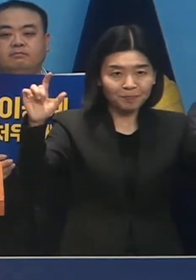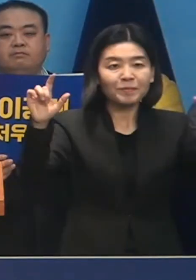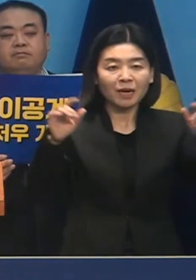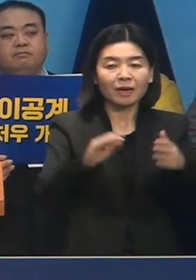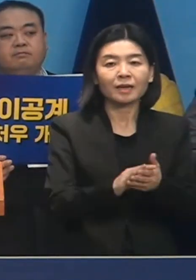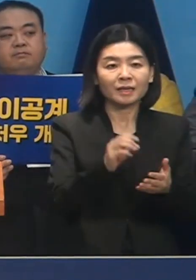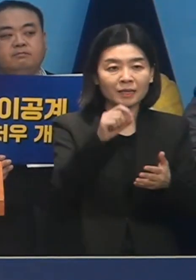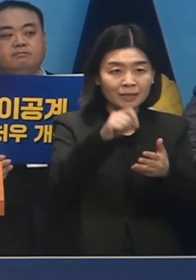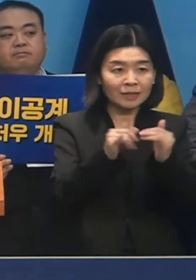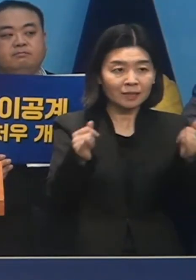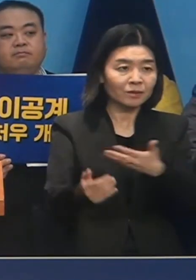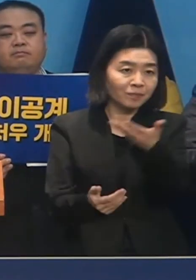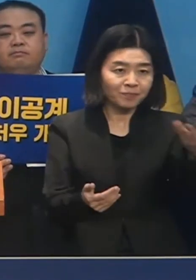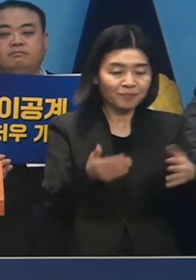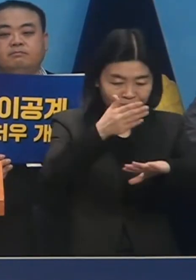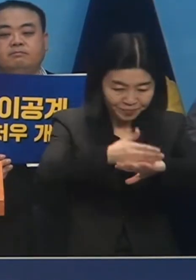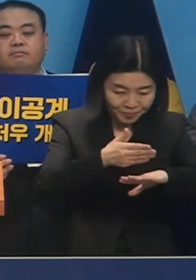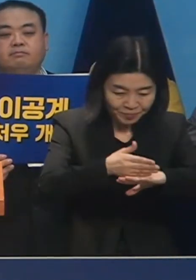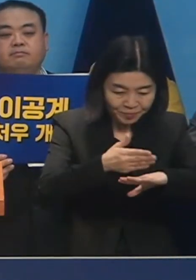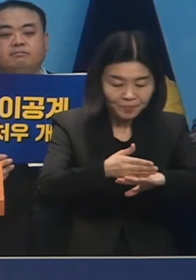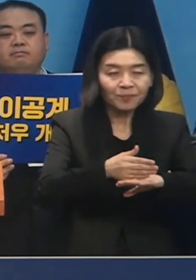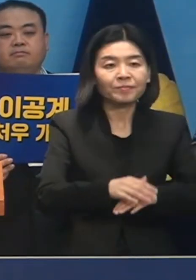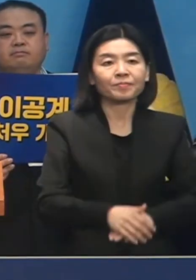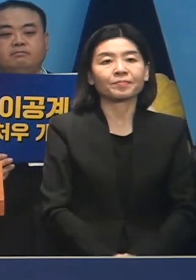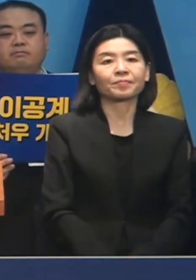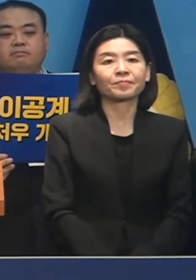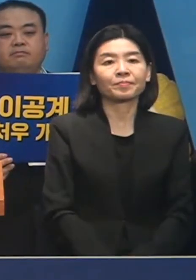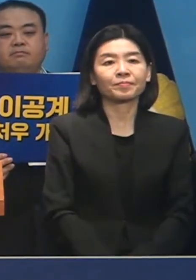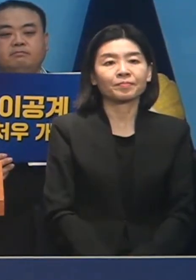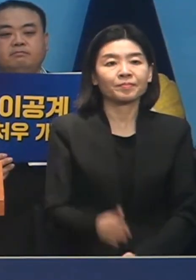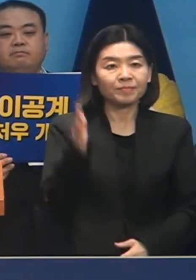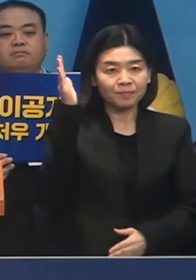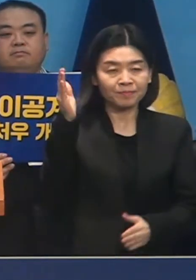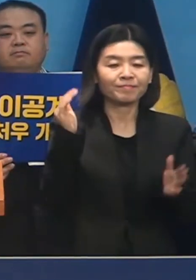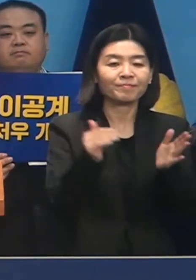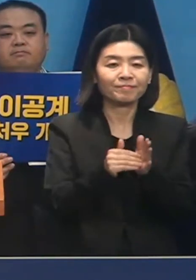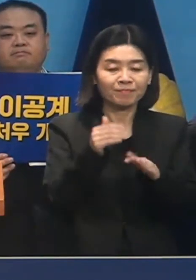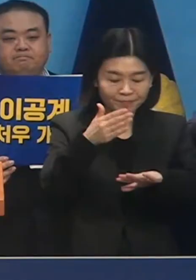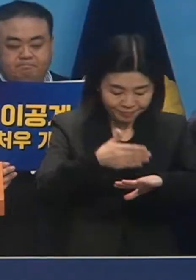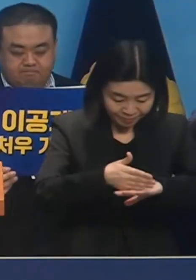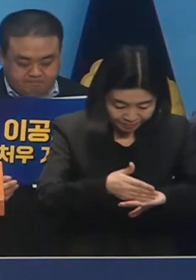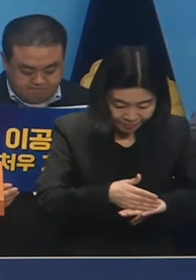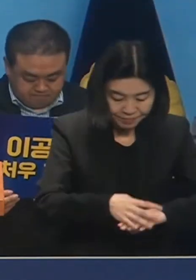취재해 주셔서 정말 감사드립니다. 이상으로 기자회견 마치도록 하겠습니다. 고맙습니다.